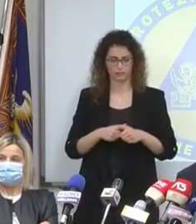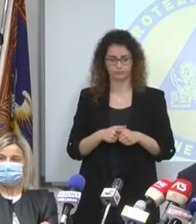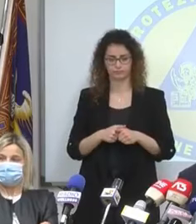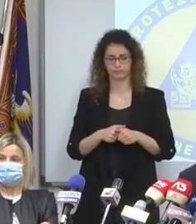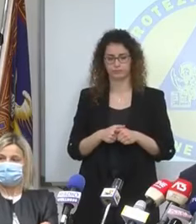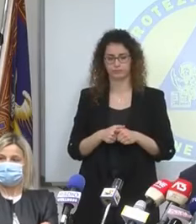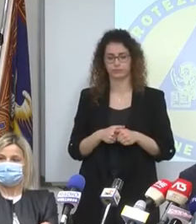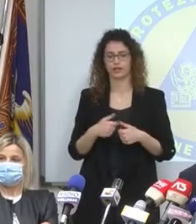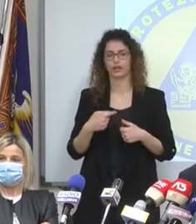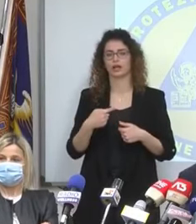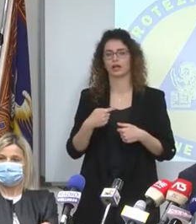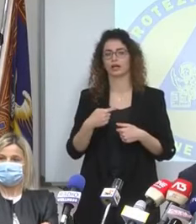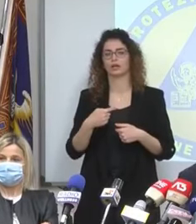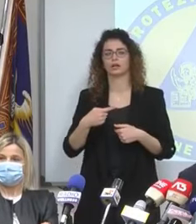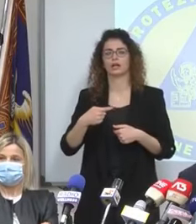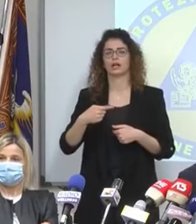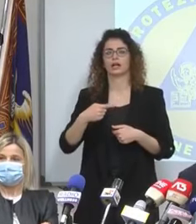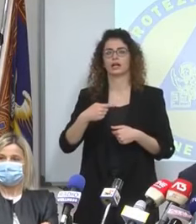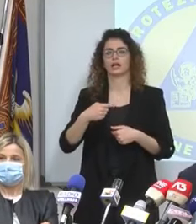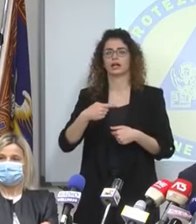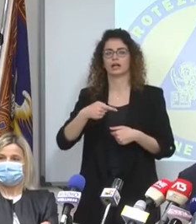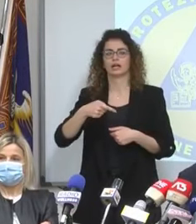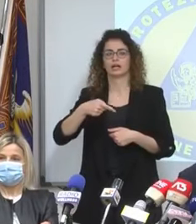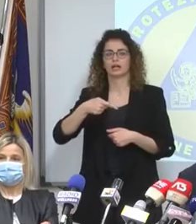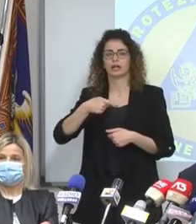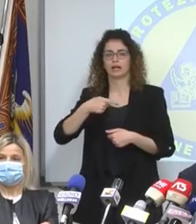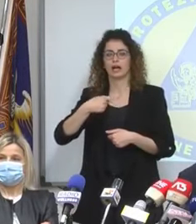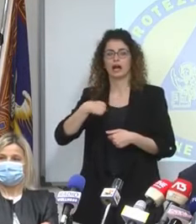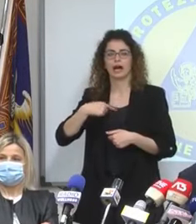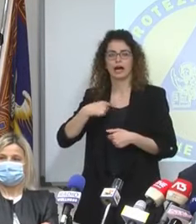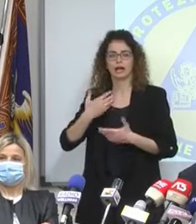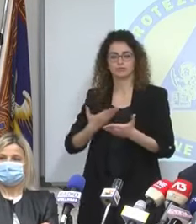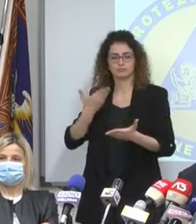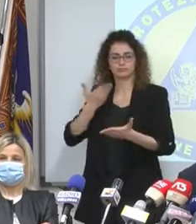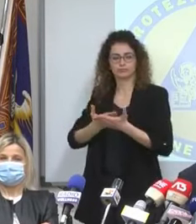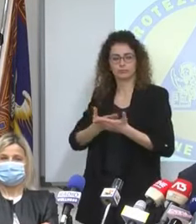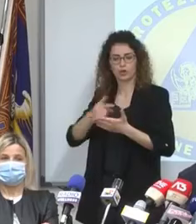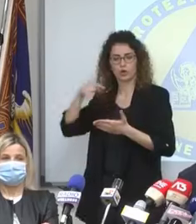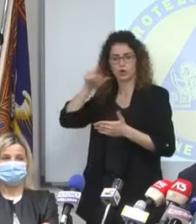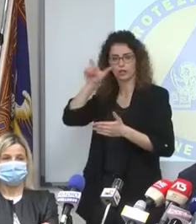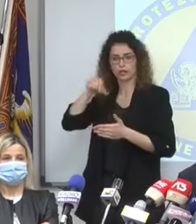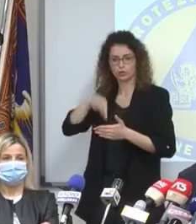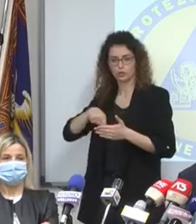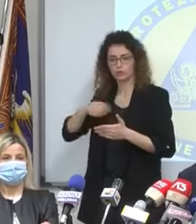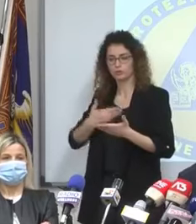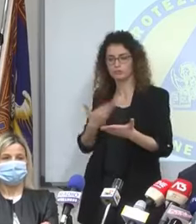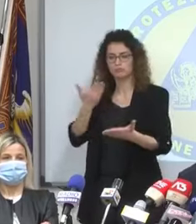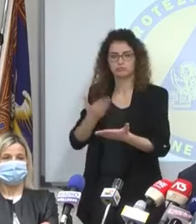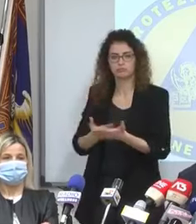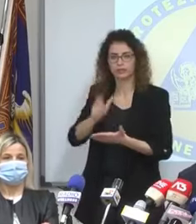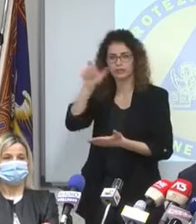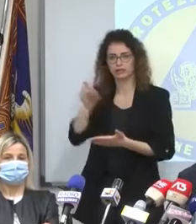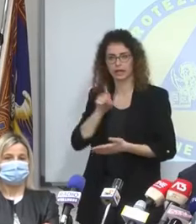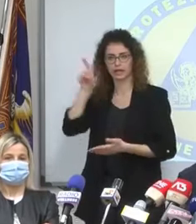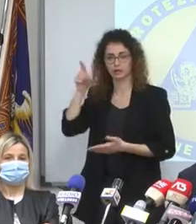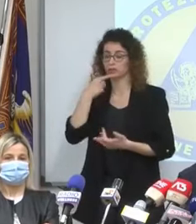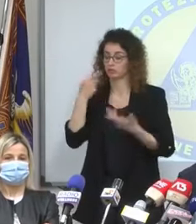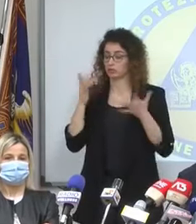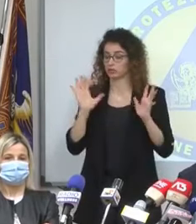alle legittime istanze del Sud ho portato le legittime istanze del Nord ieri alla riunione. L'ho proprio detto.